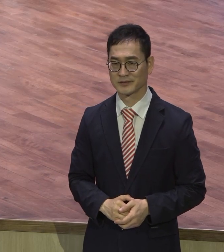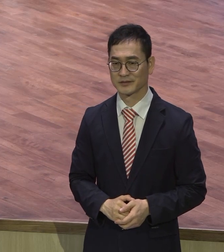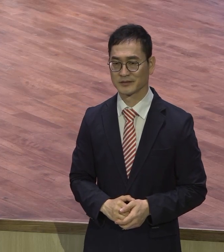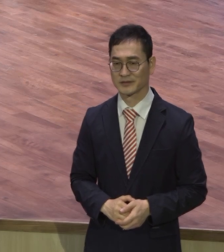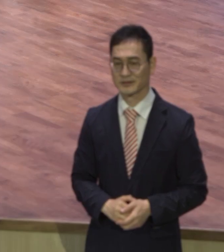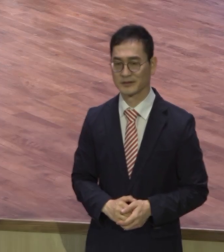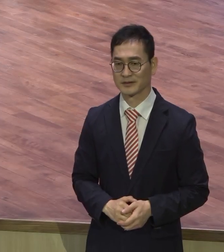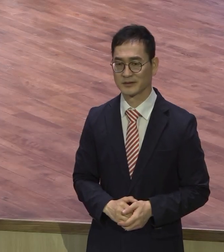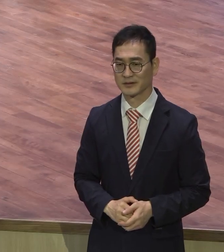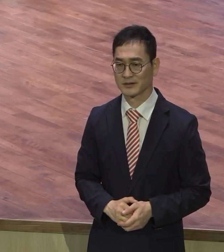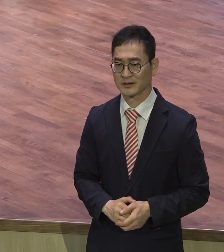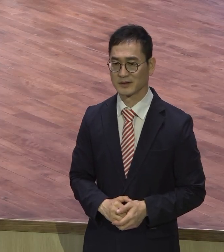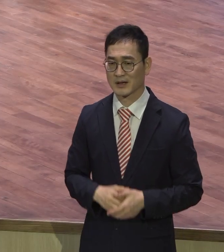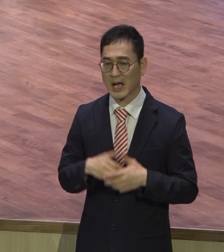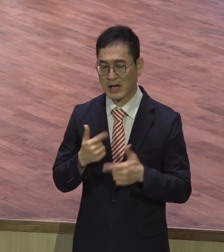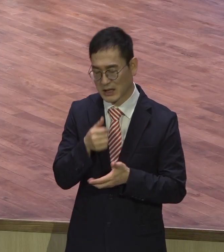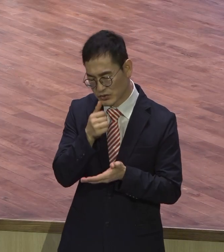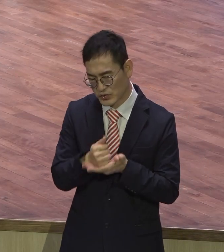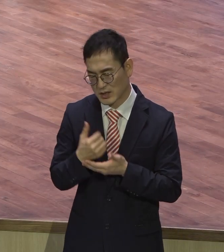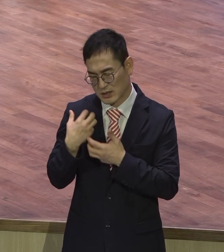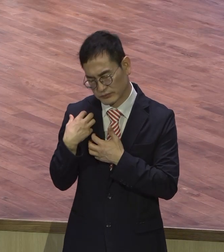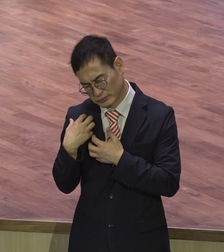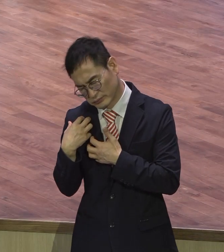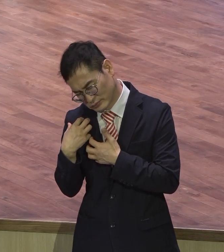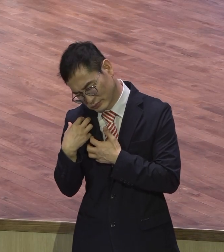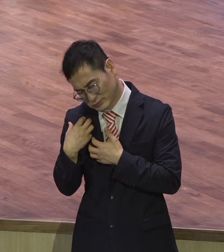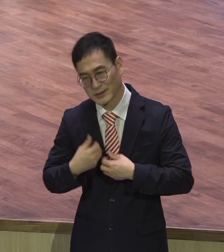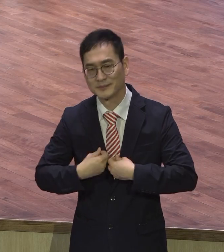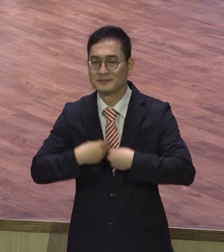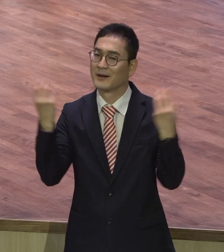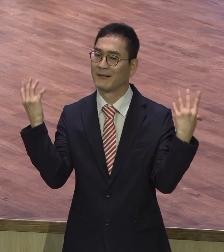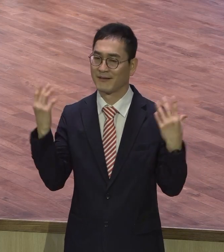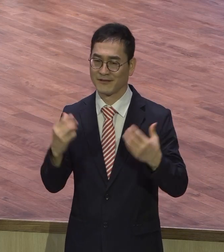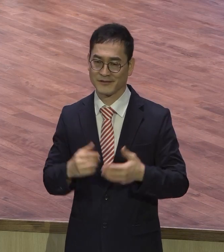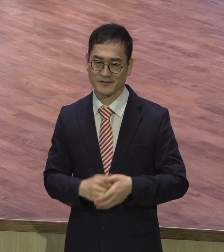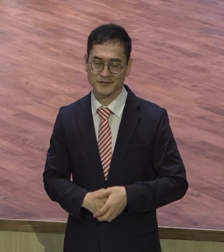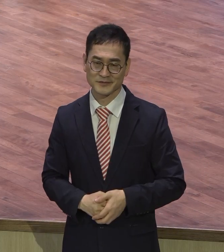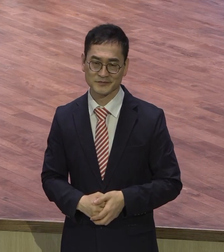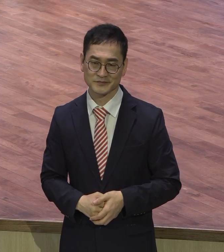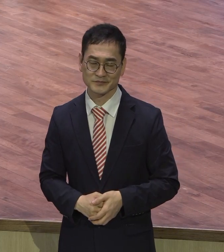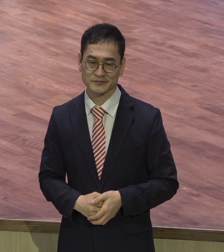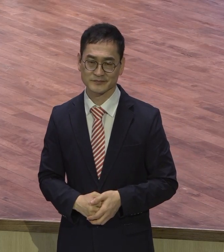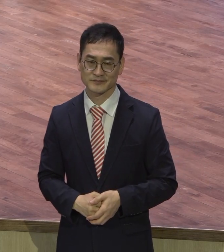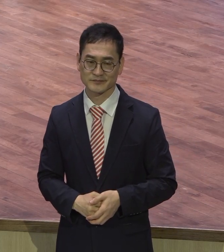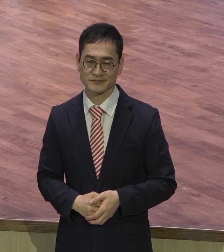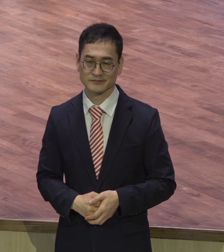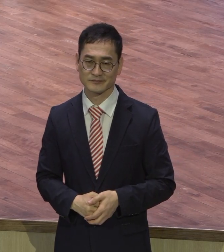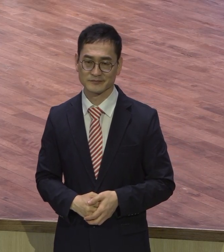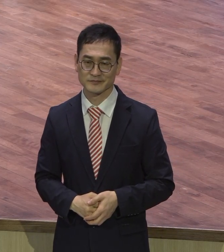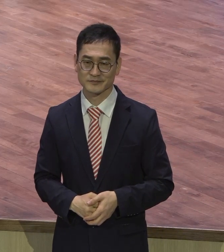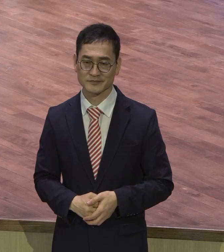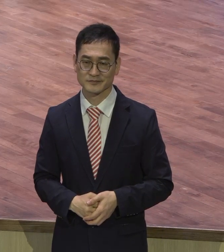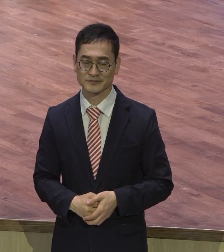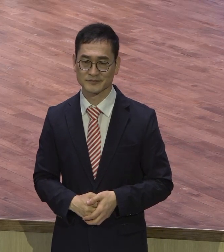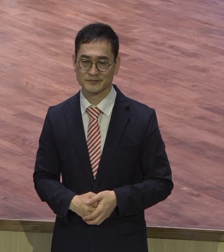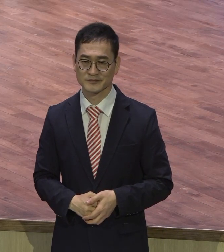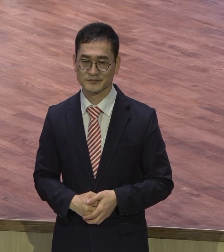죄의 짐을 다 내려놓기 시작했어요. 그 삶이 이제는 어느 정도 변했느냐 다른